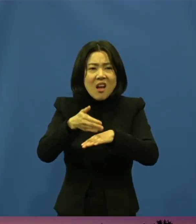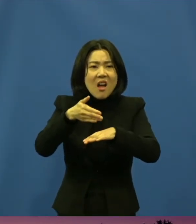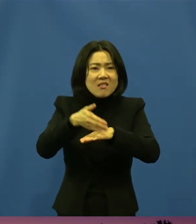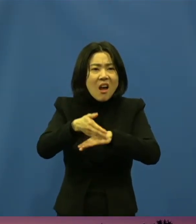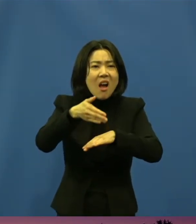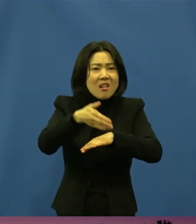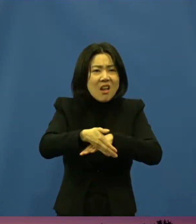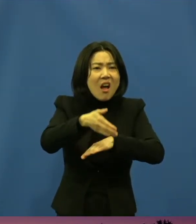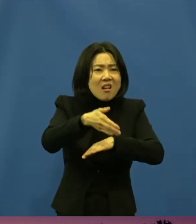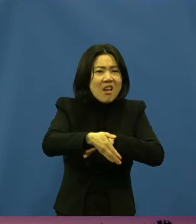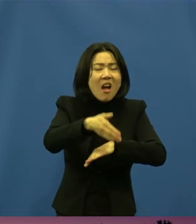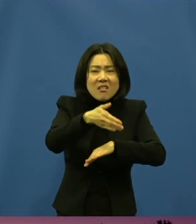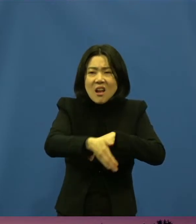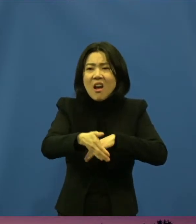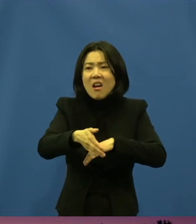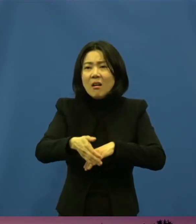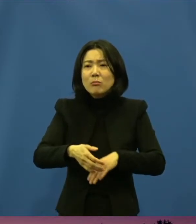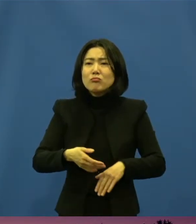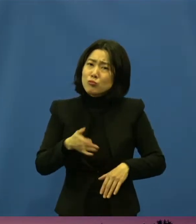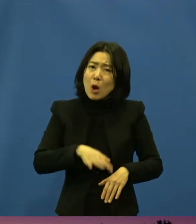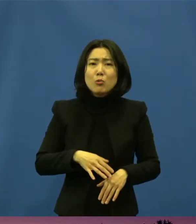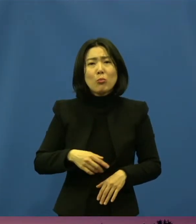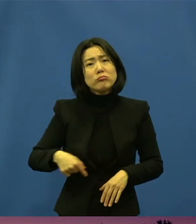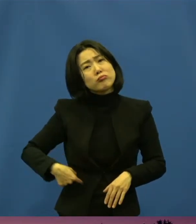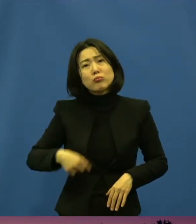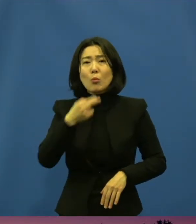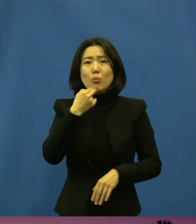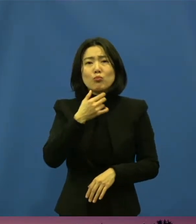어느 날 보니까 내가 건성으로 찬송을 하고,